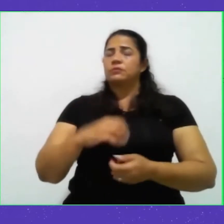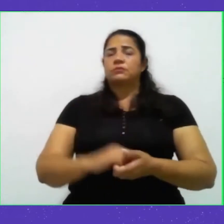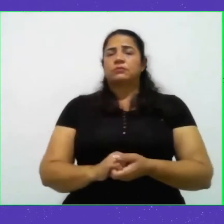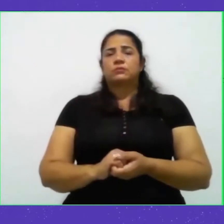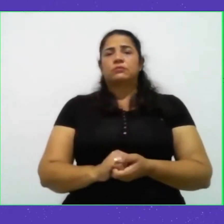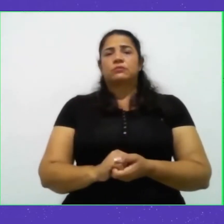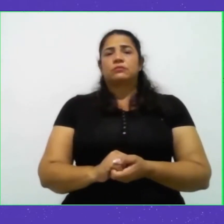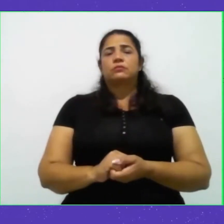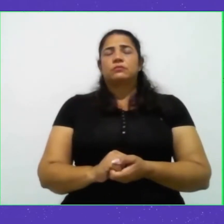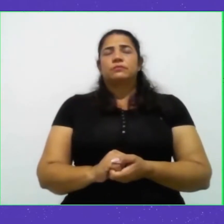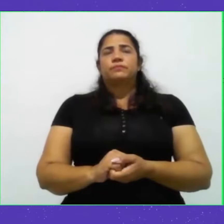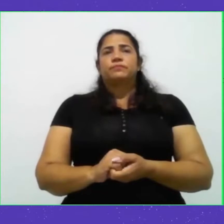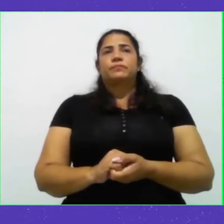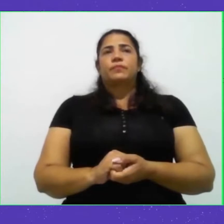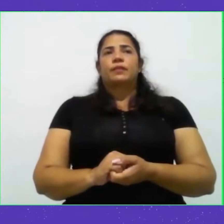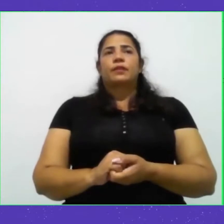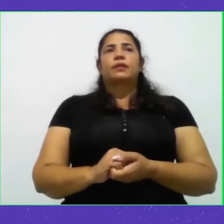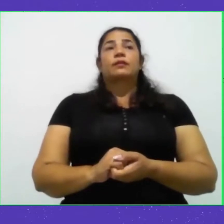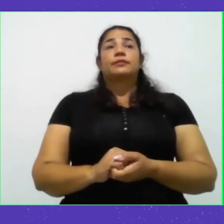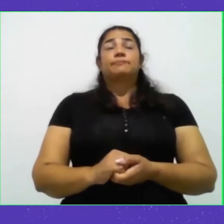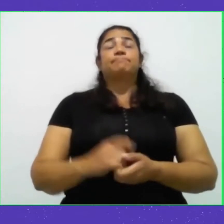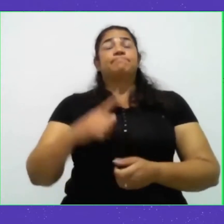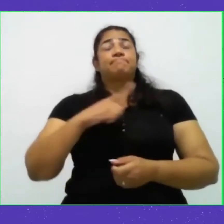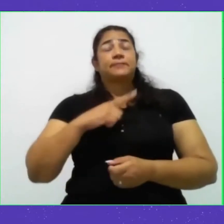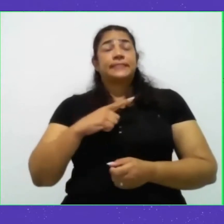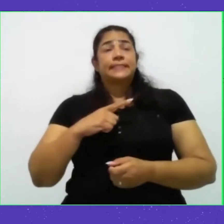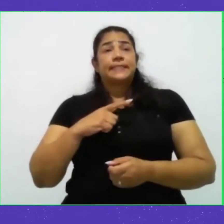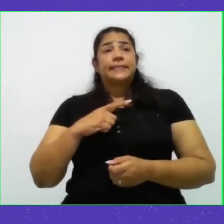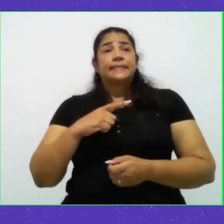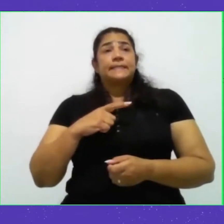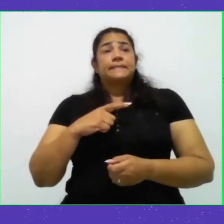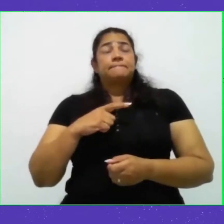corajoso. Se você souber